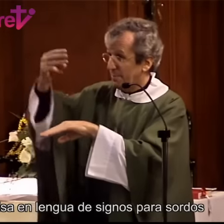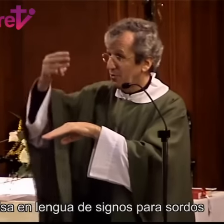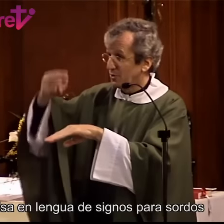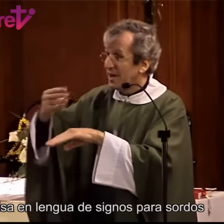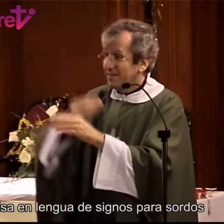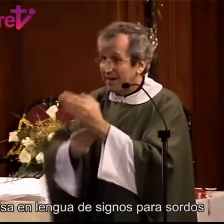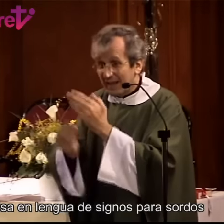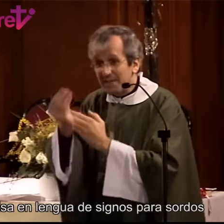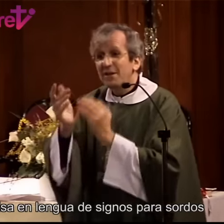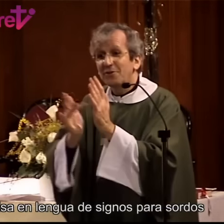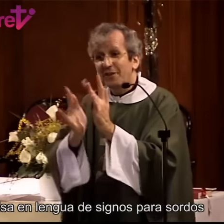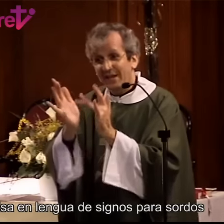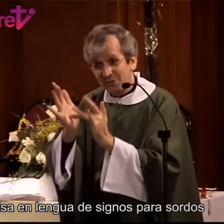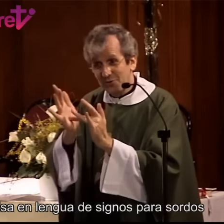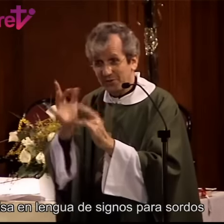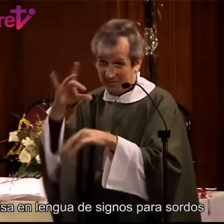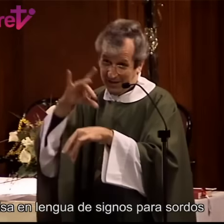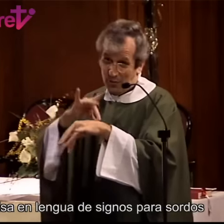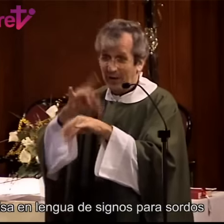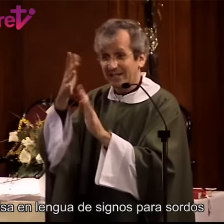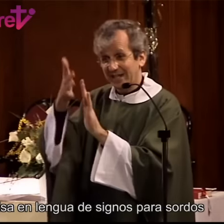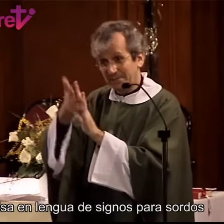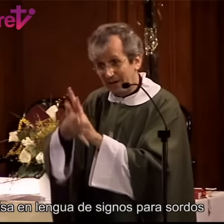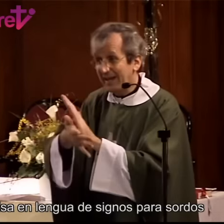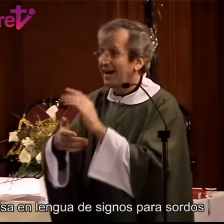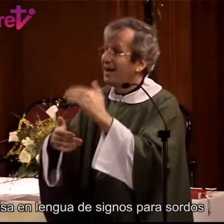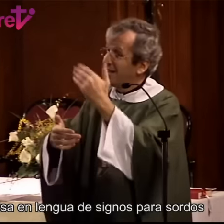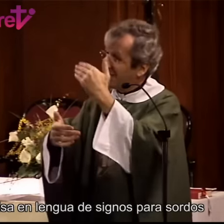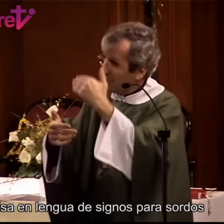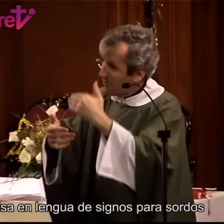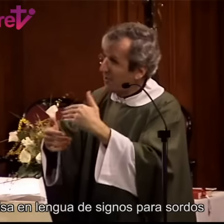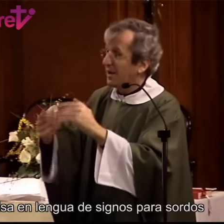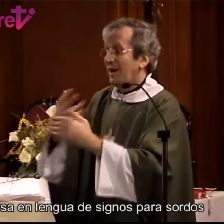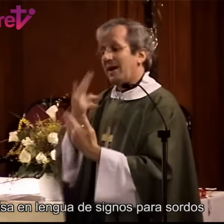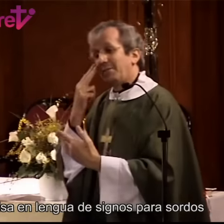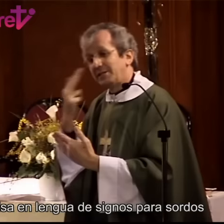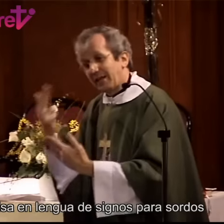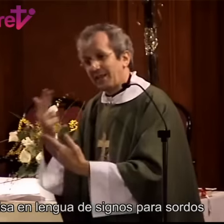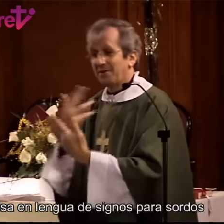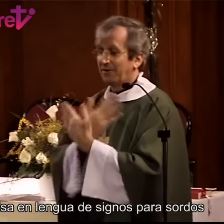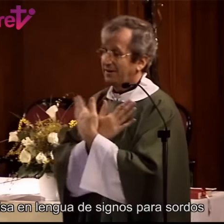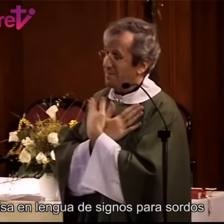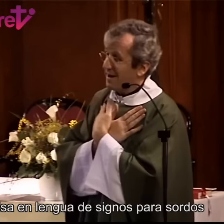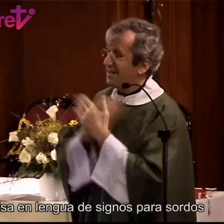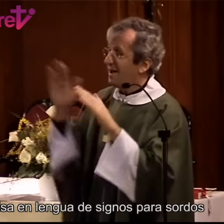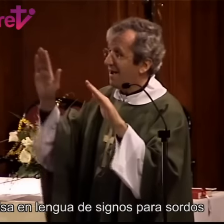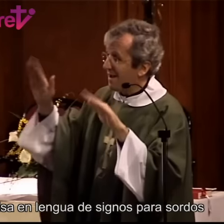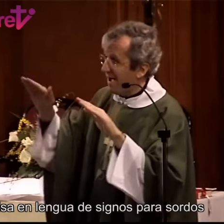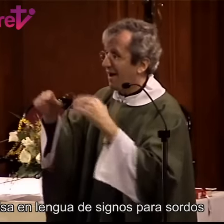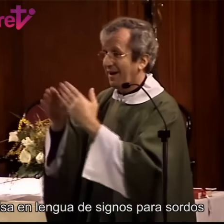tres capítulos del nacimiento de Jesús, que Lucas explica, de cómo la visitación de María, el ángel,